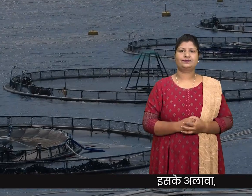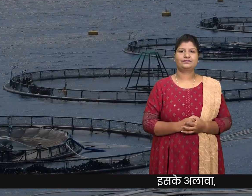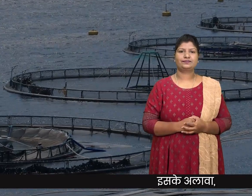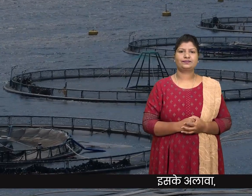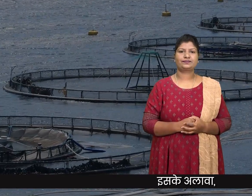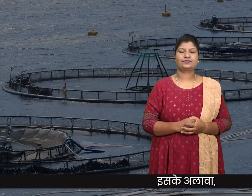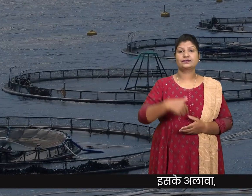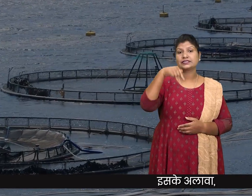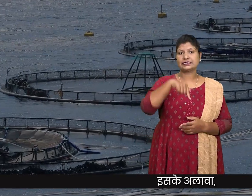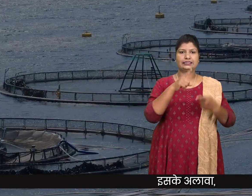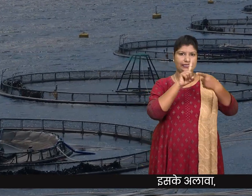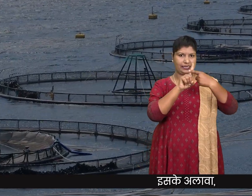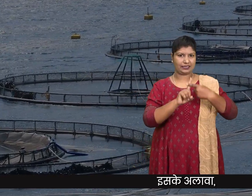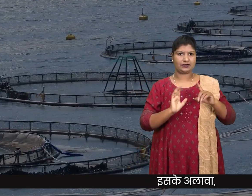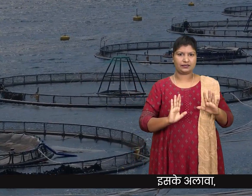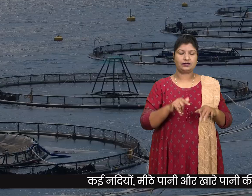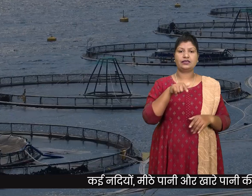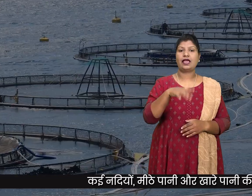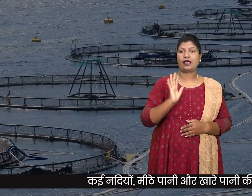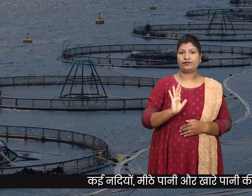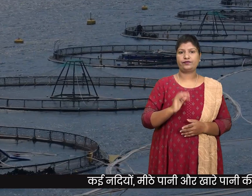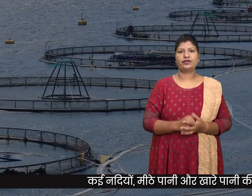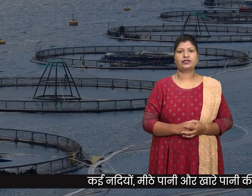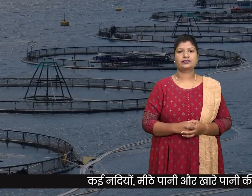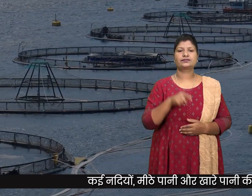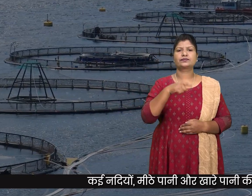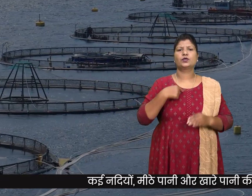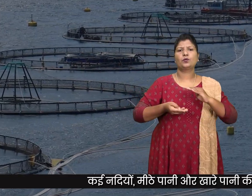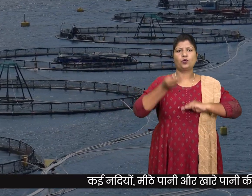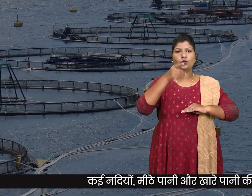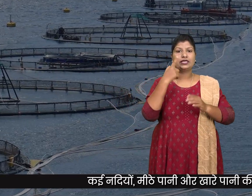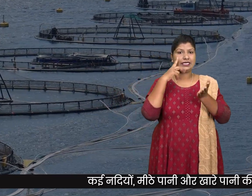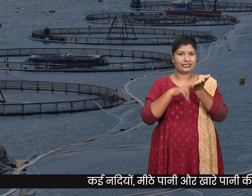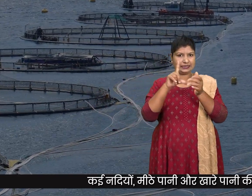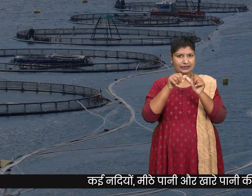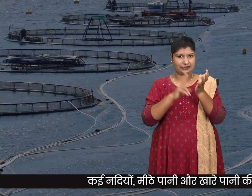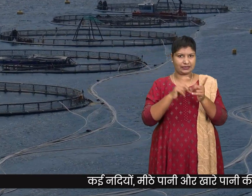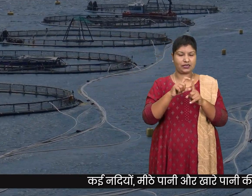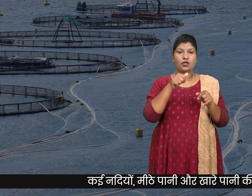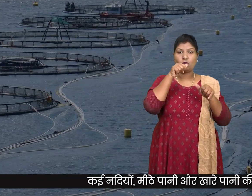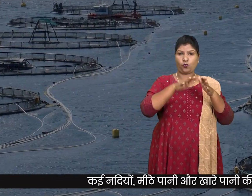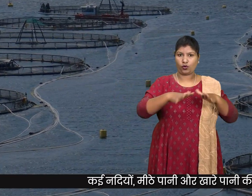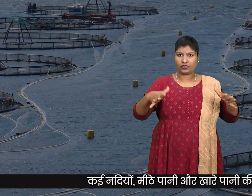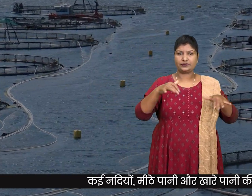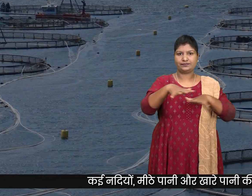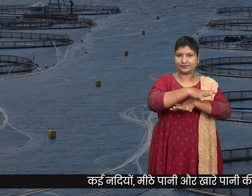इसके अलावा कई नदियों, मीठे पानी और खारे पानी की झीलों,